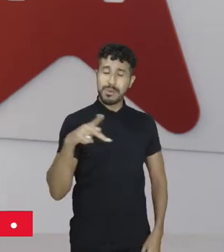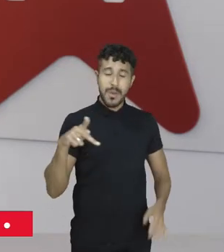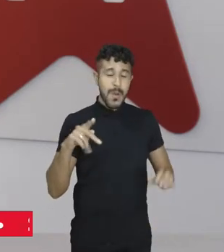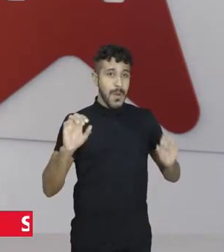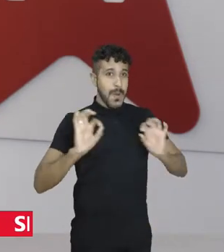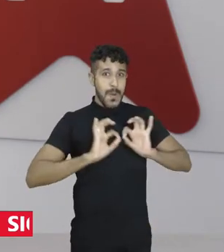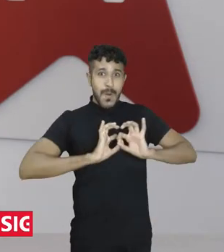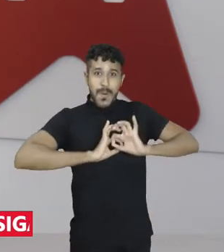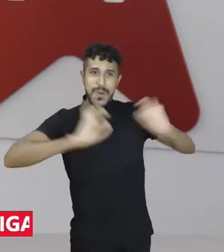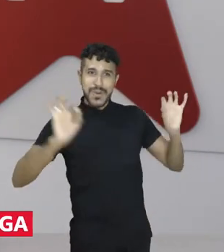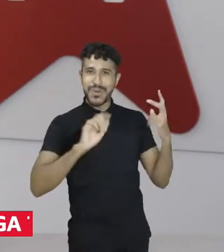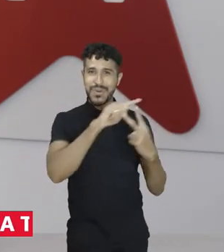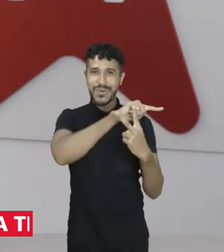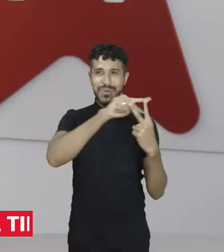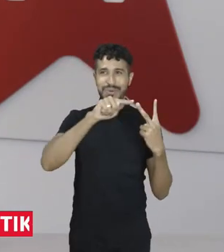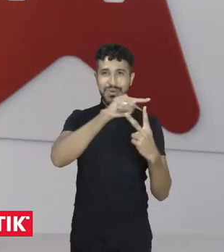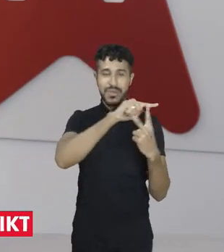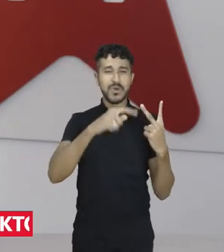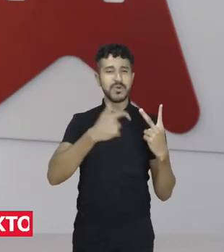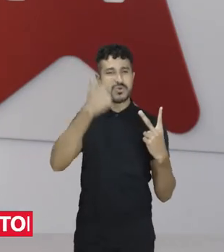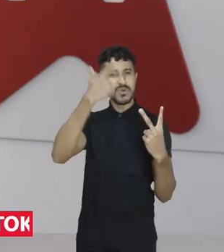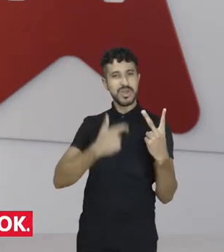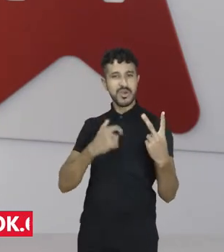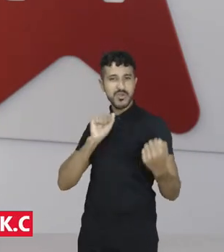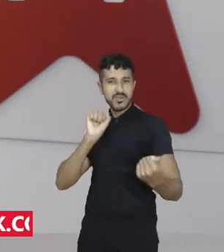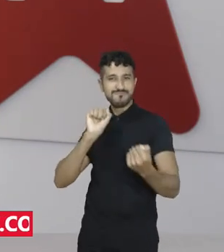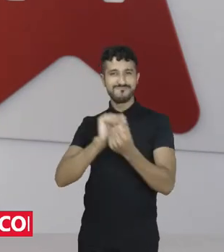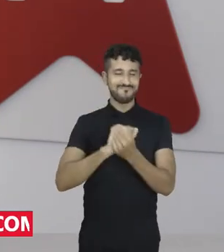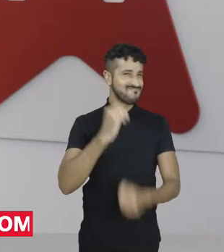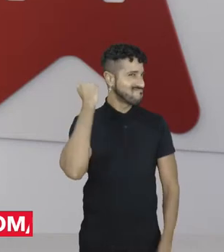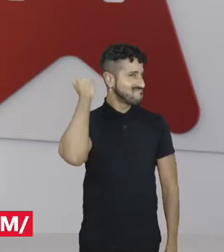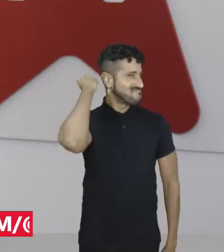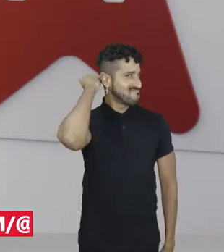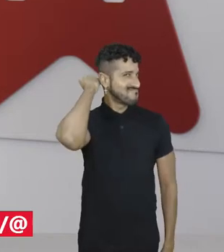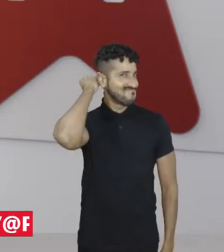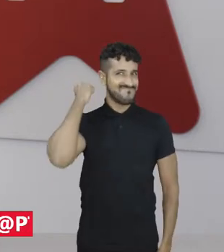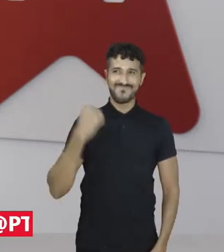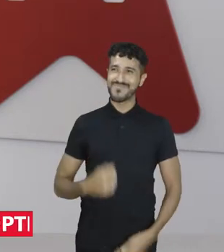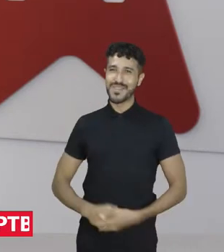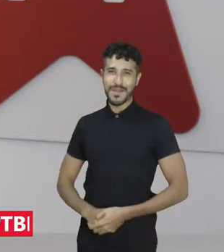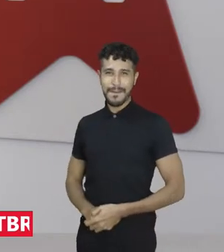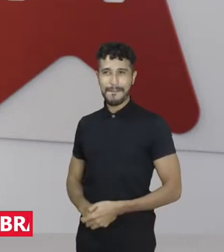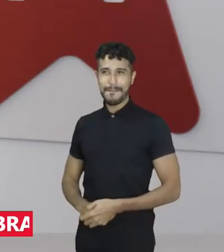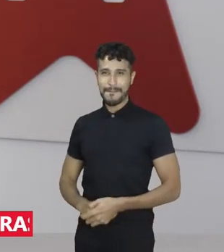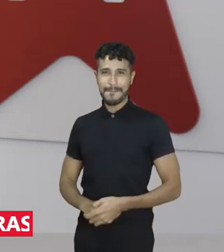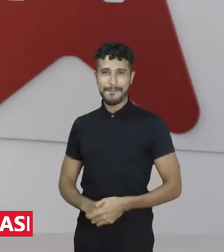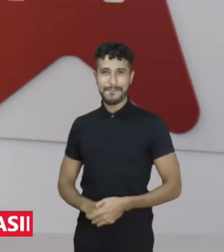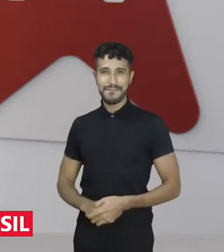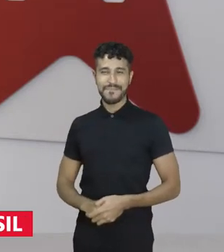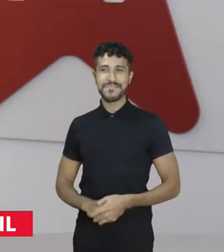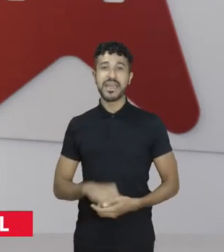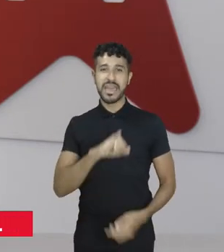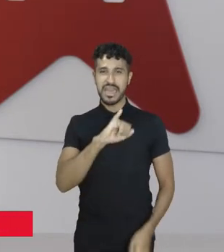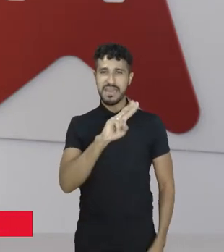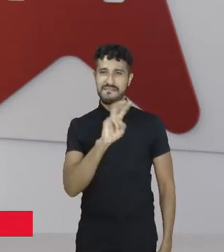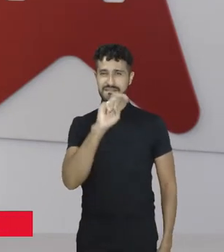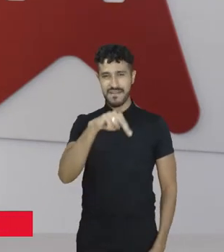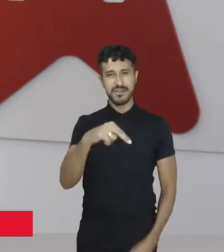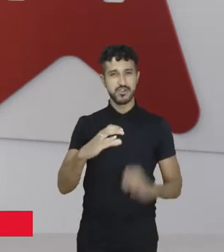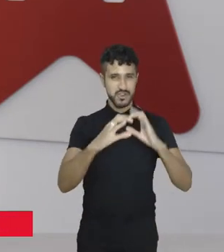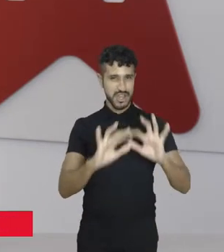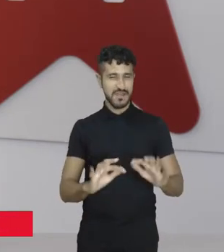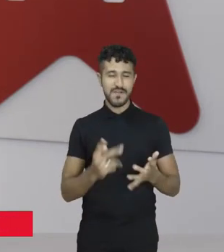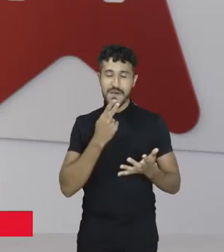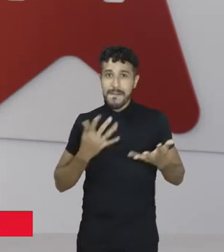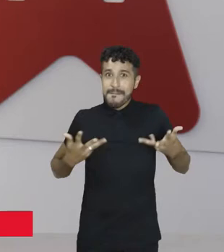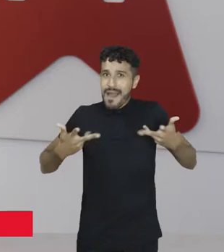esses dois. Esses dois sou eu e o Valdo, Urias, comenta aqui para a gente. A Sullivan também diz que maravilha, que